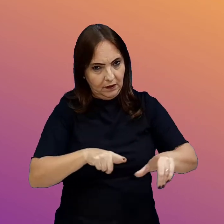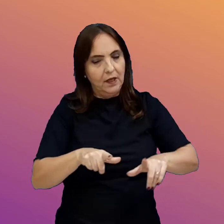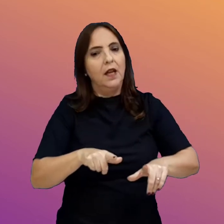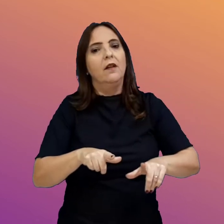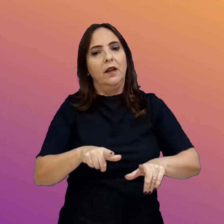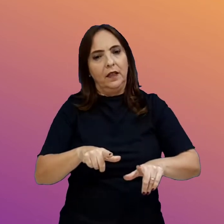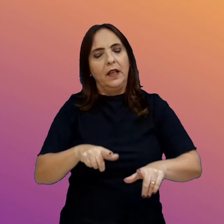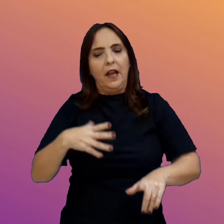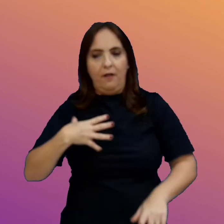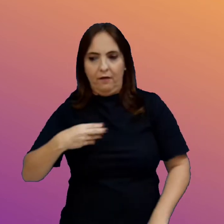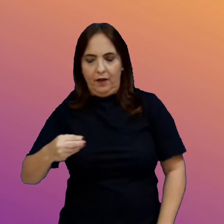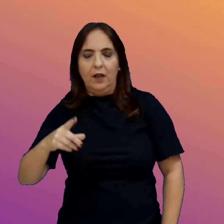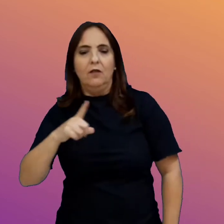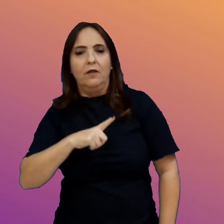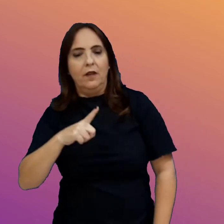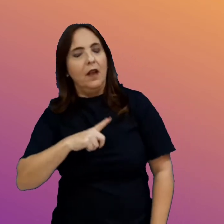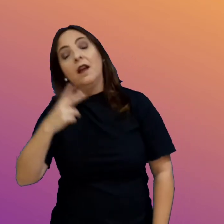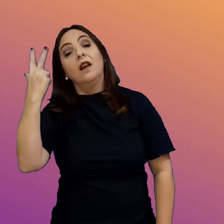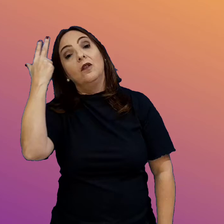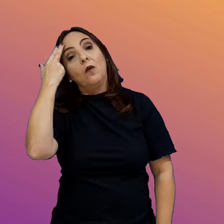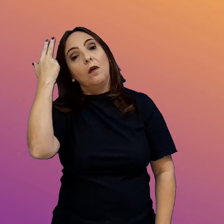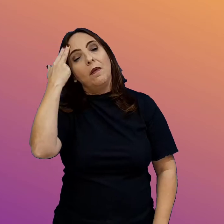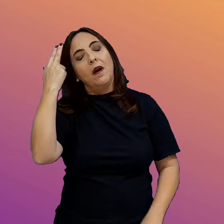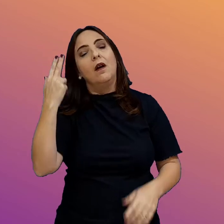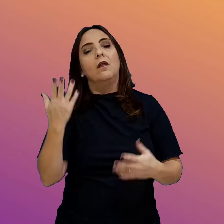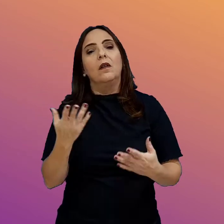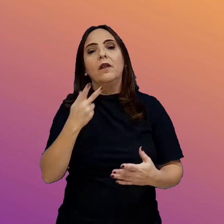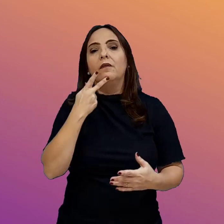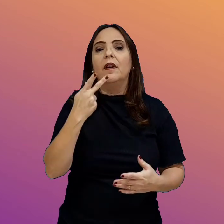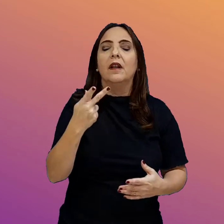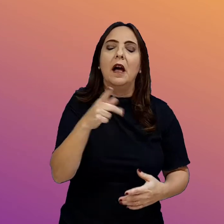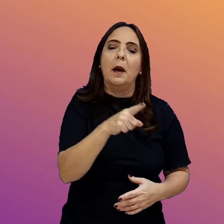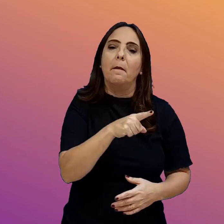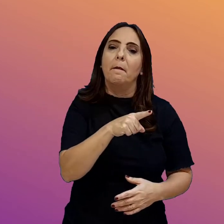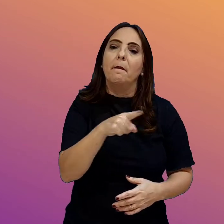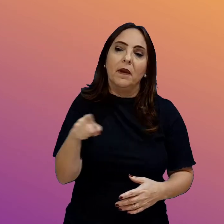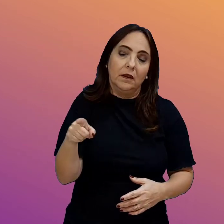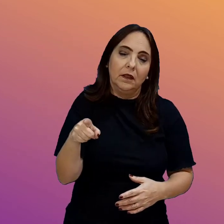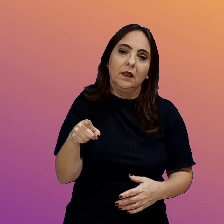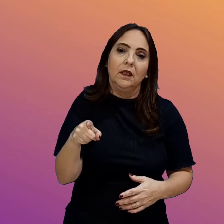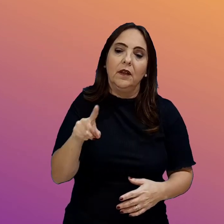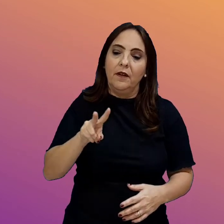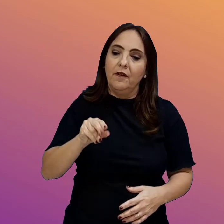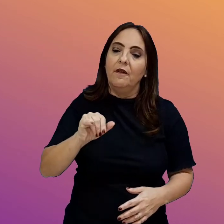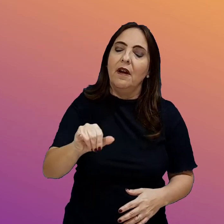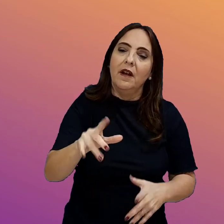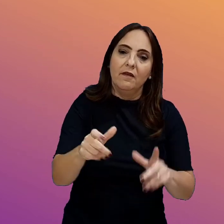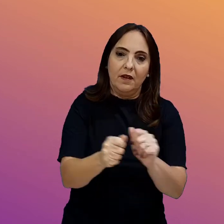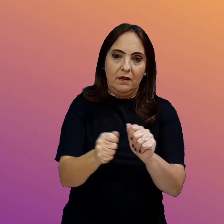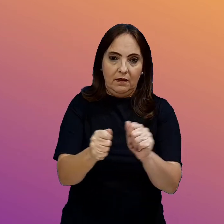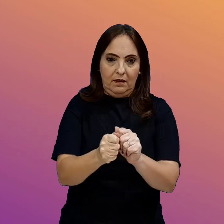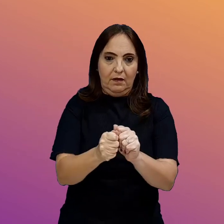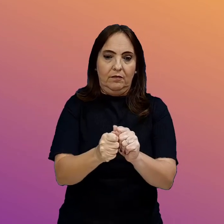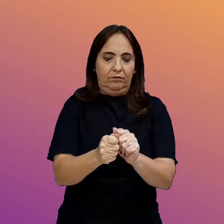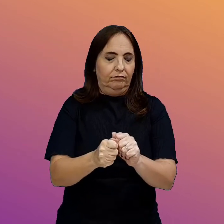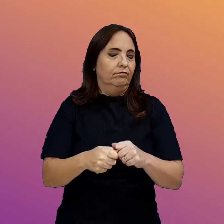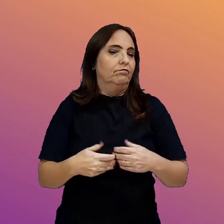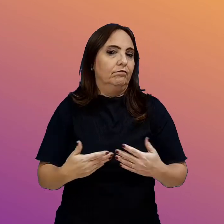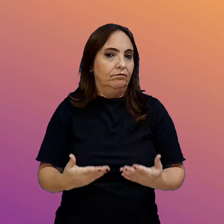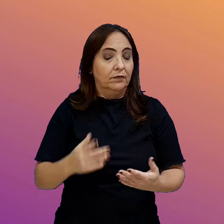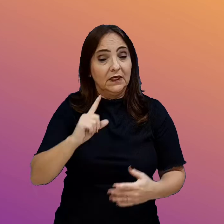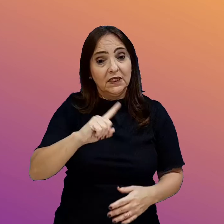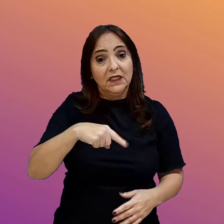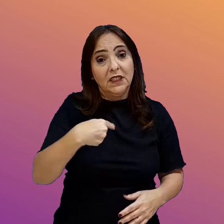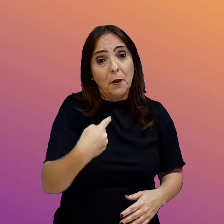nossos filhos, é bem comum a gente dizer a eles, né? Vai fazer tal coisa.